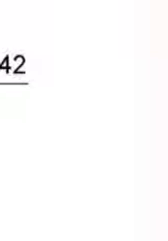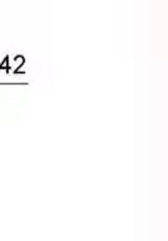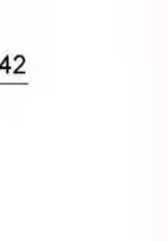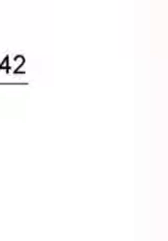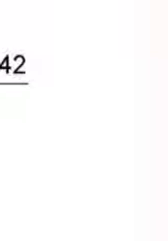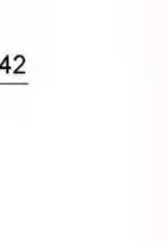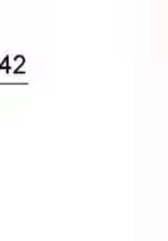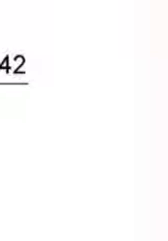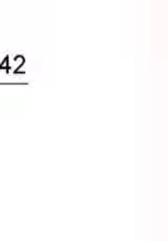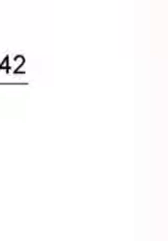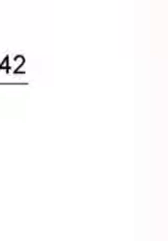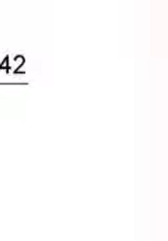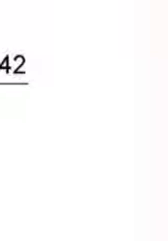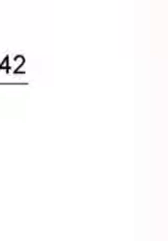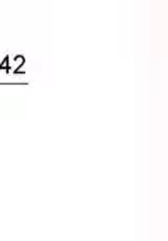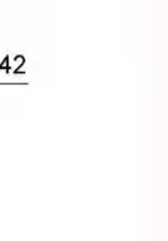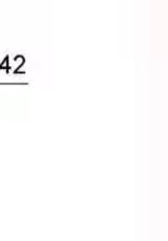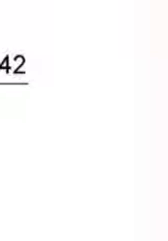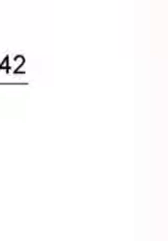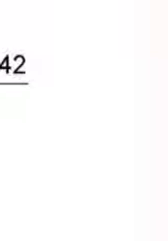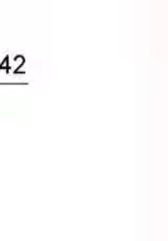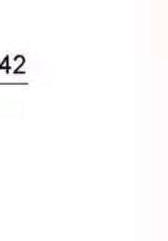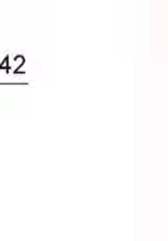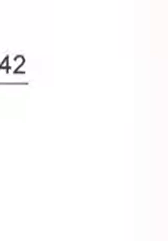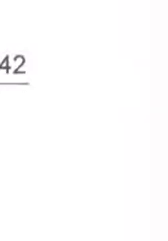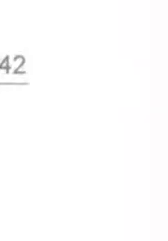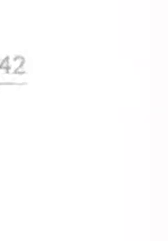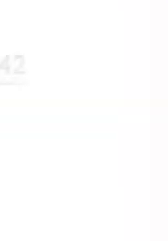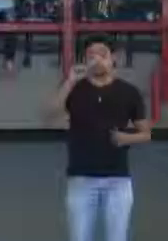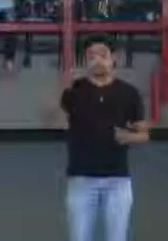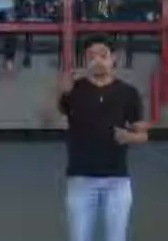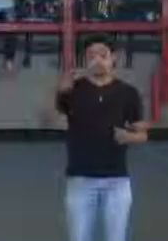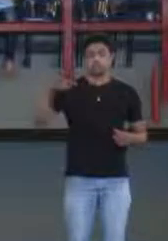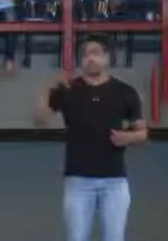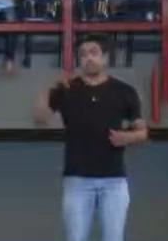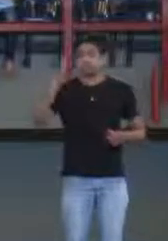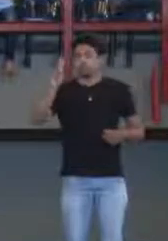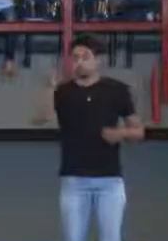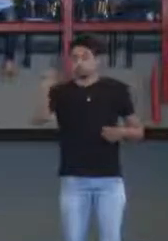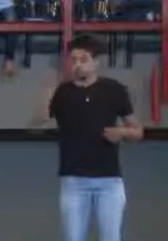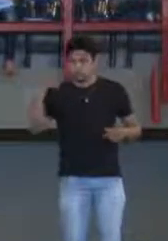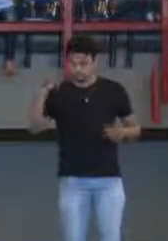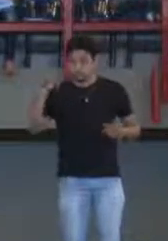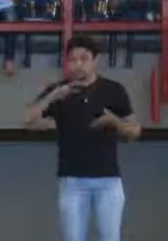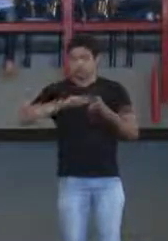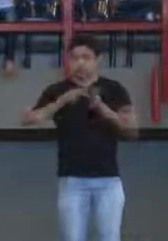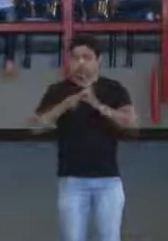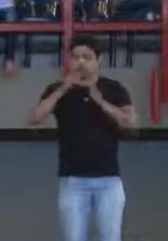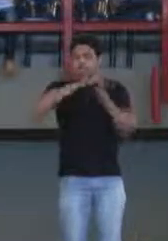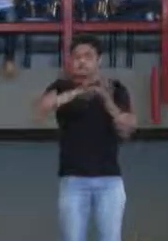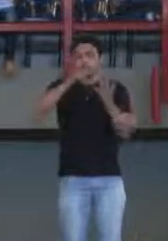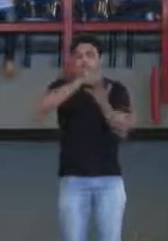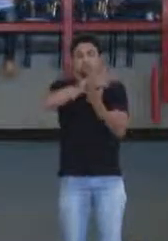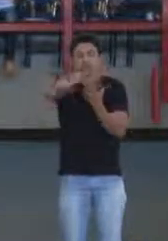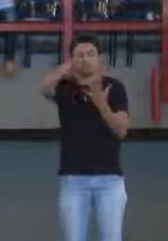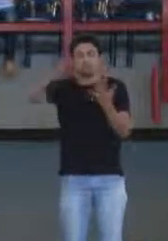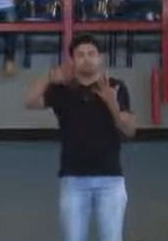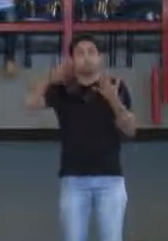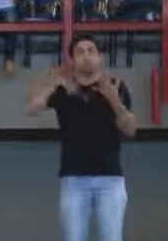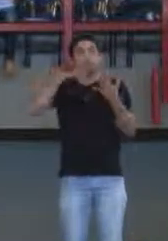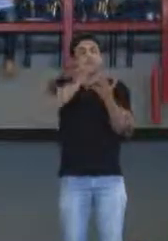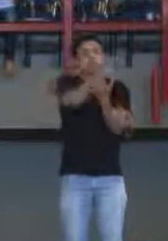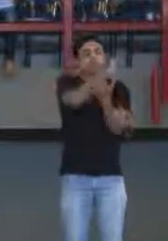divisão, de 282 quilowatts por mês. O que é esse 282 quilowatts? É o